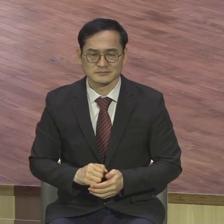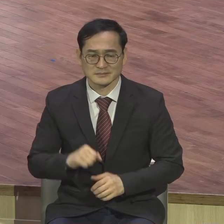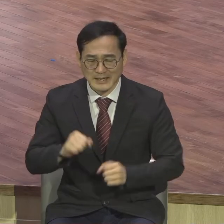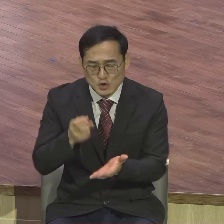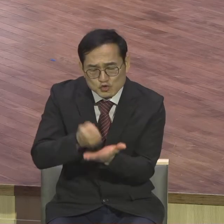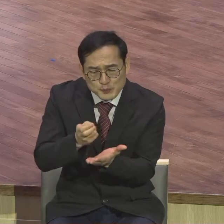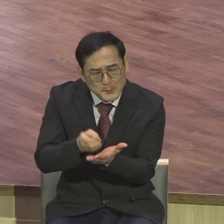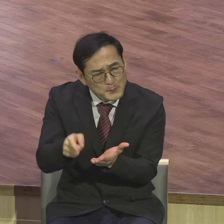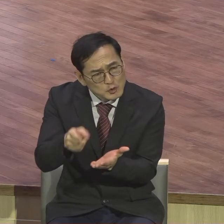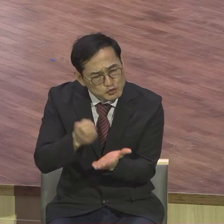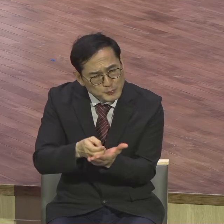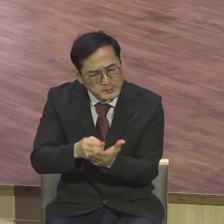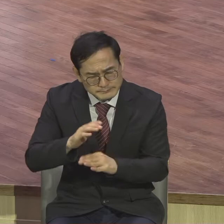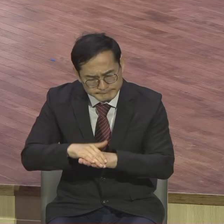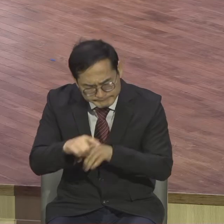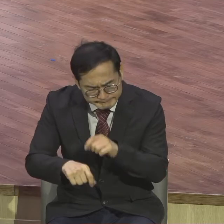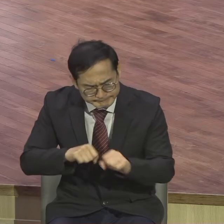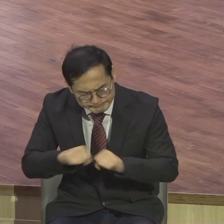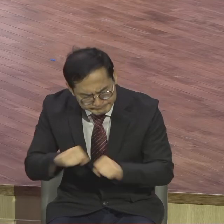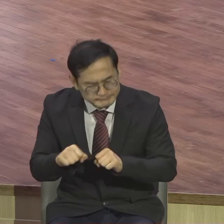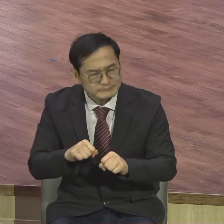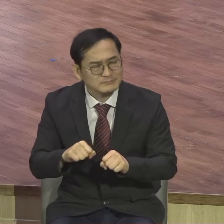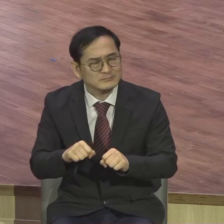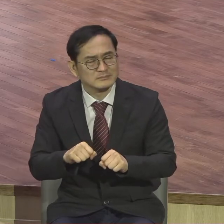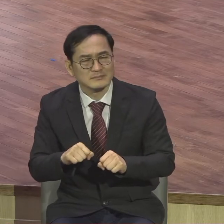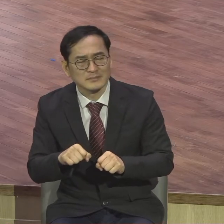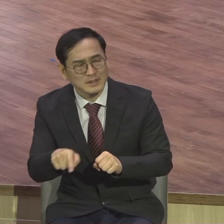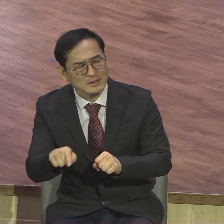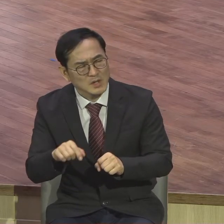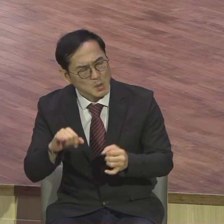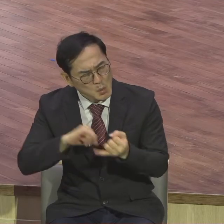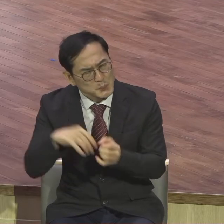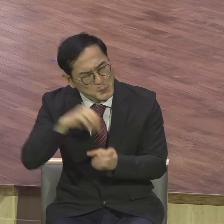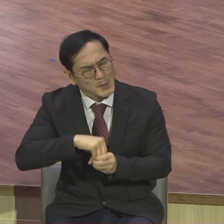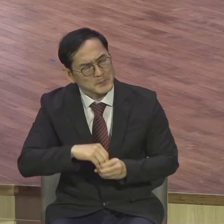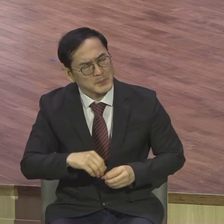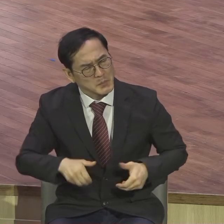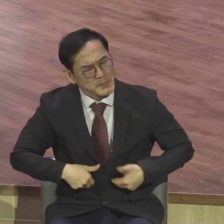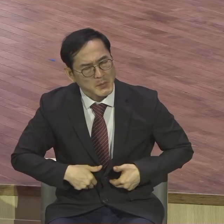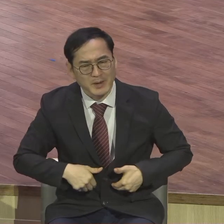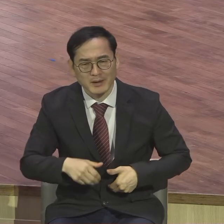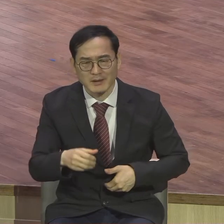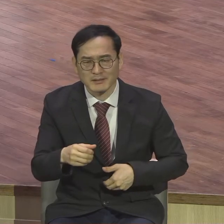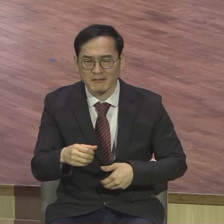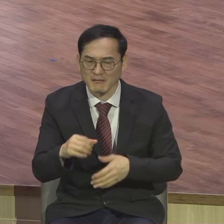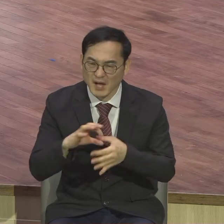본색이. 호응으로 덮어주고 용서해주면 되는데 계속 따지죠. 그걸.